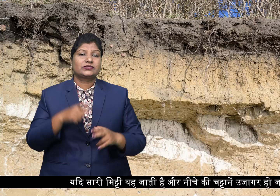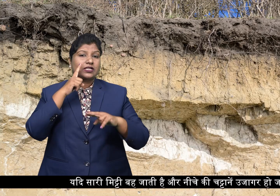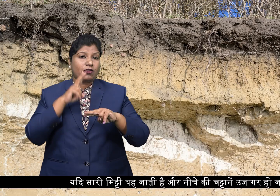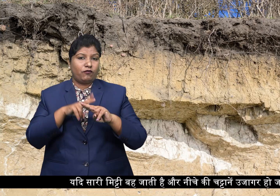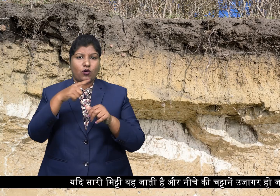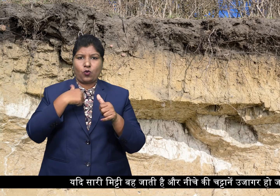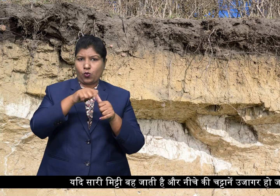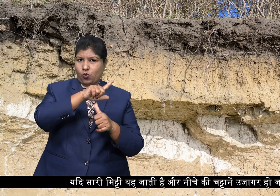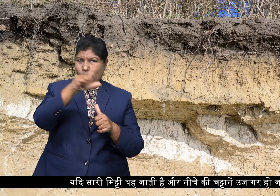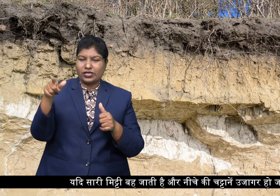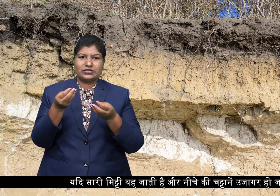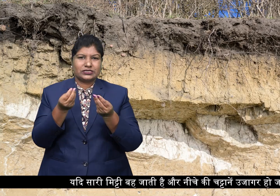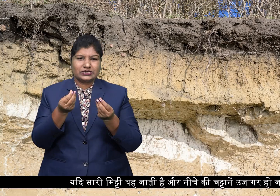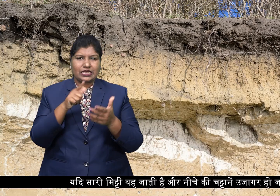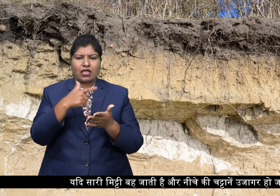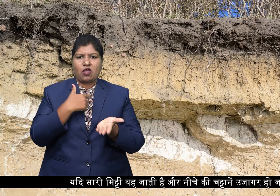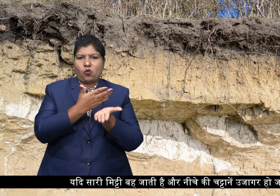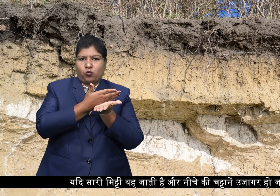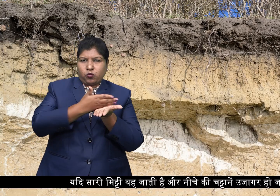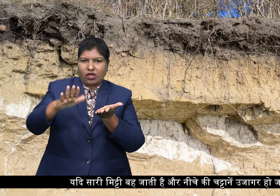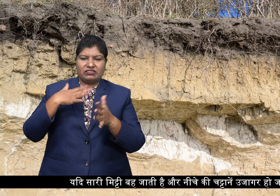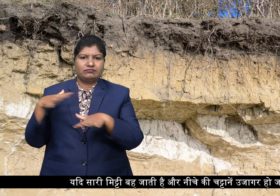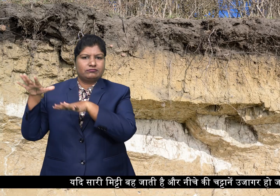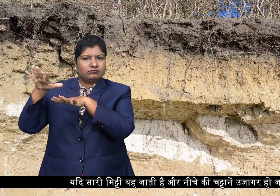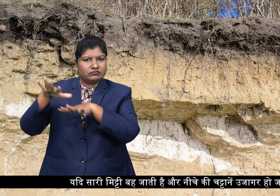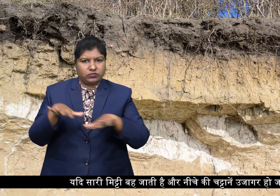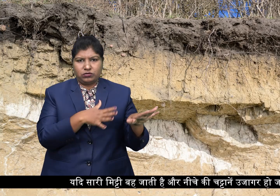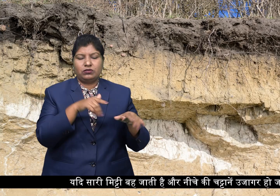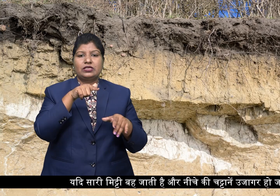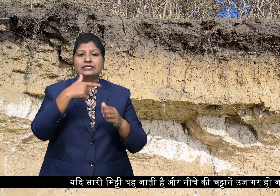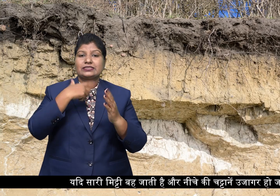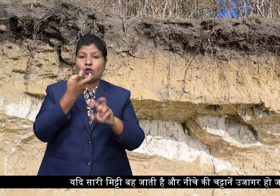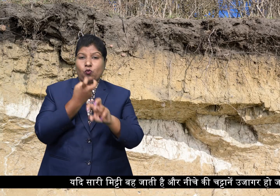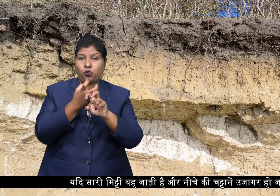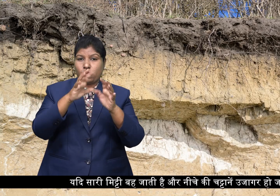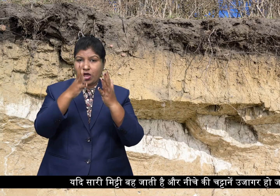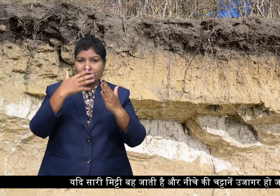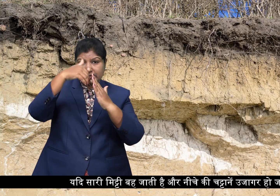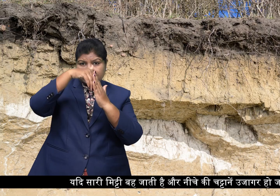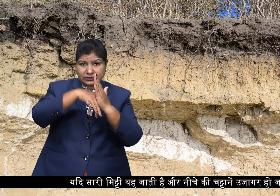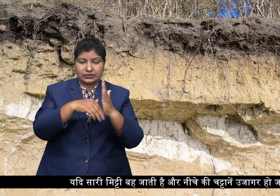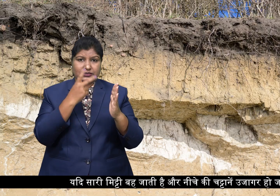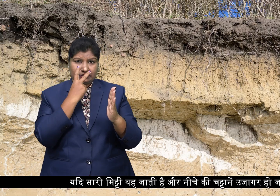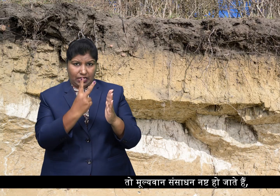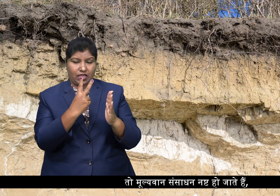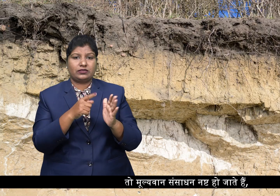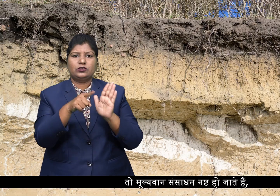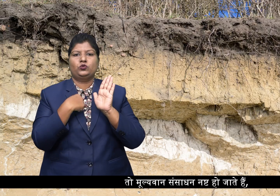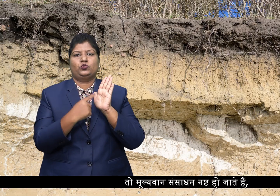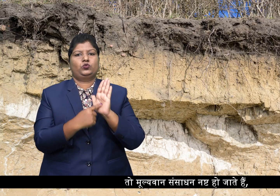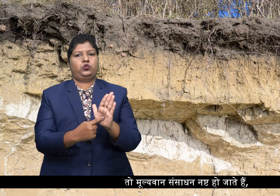यदि सारी मिट्टी बह जाती है और नीचे की चट्टानें उजागर हो जाती है